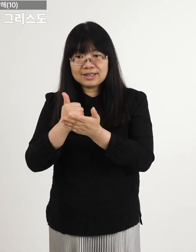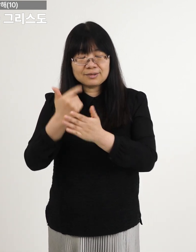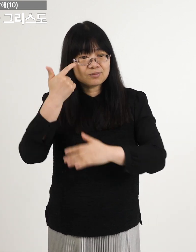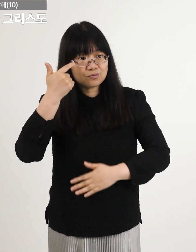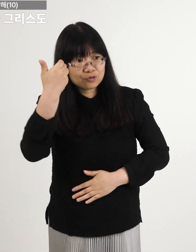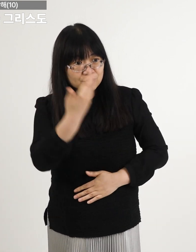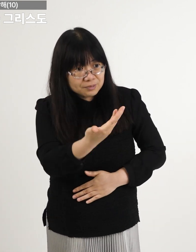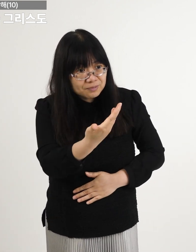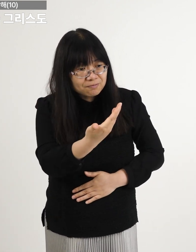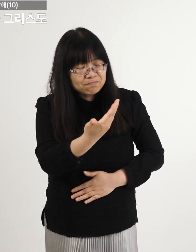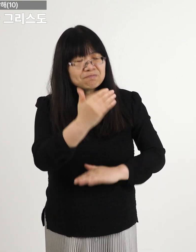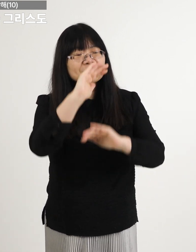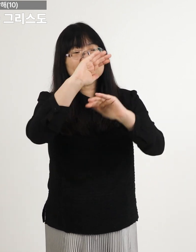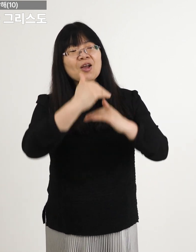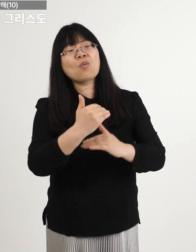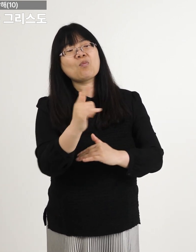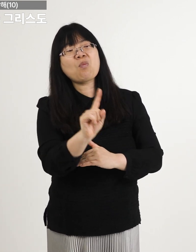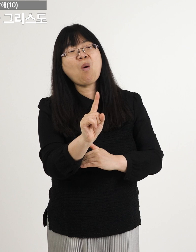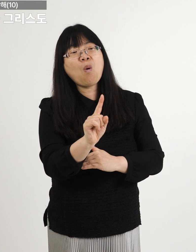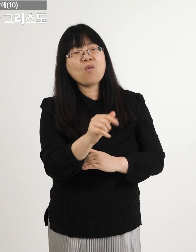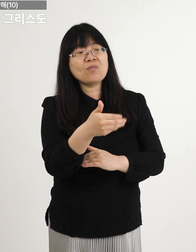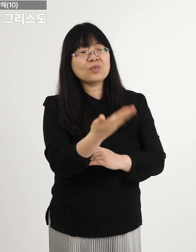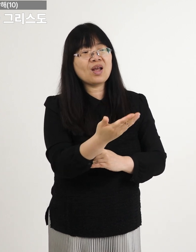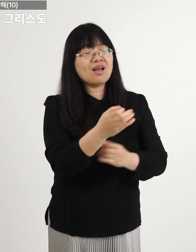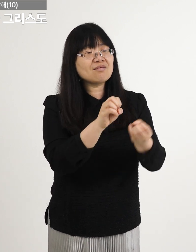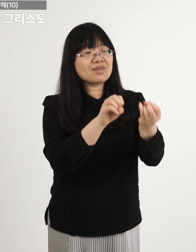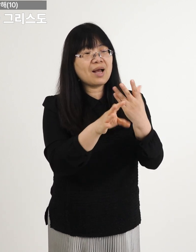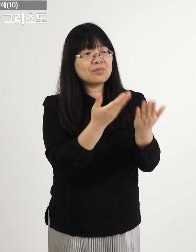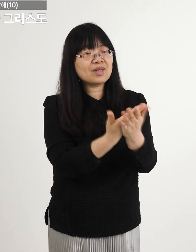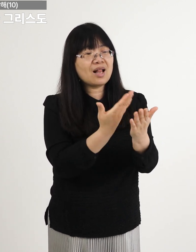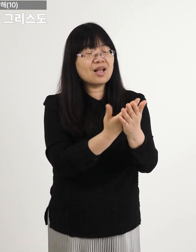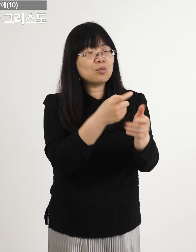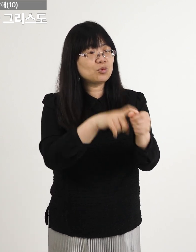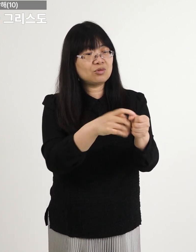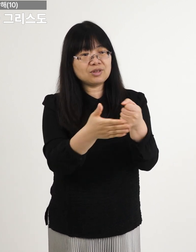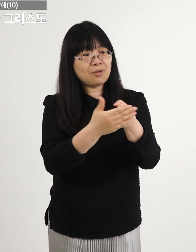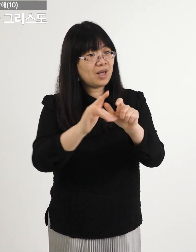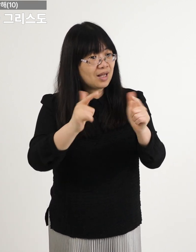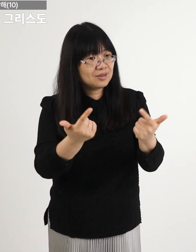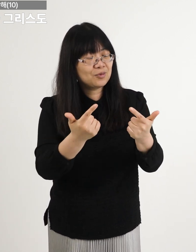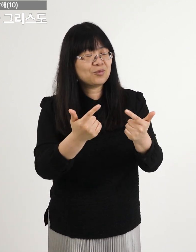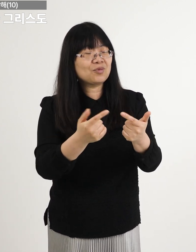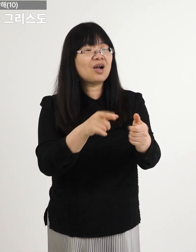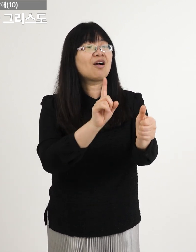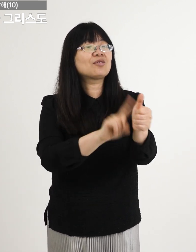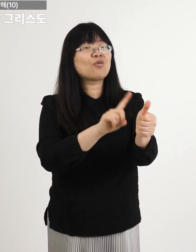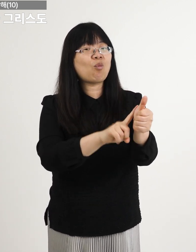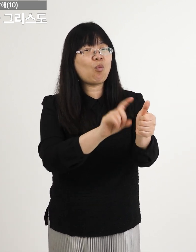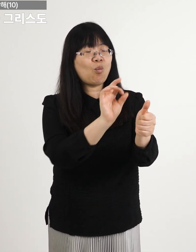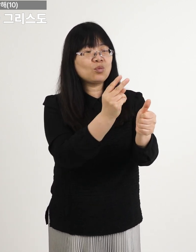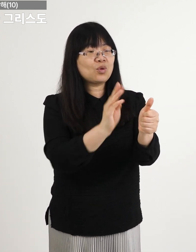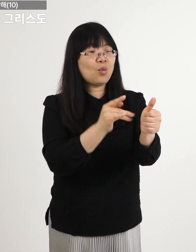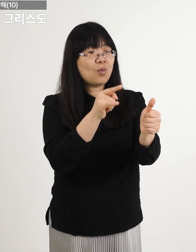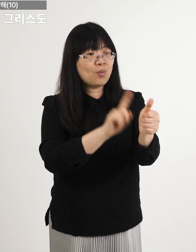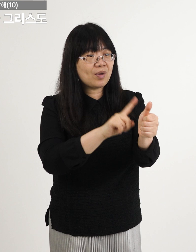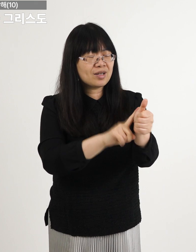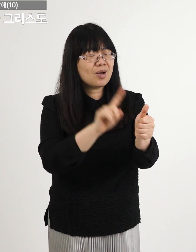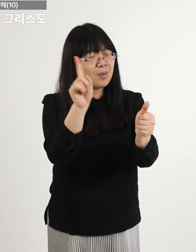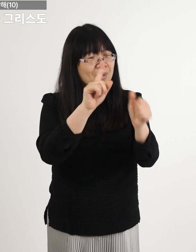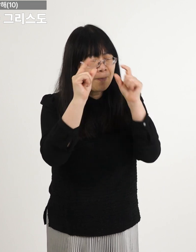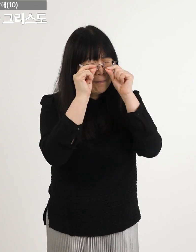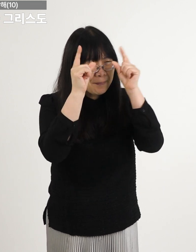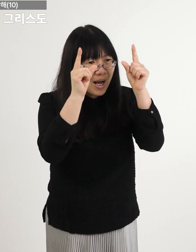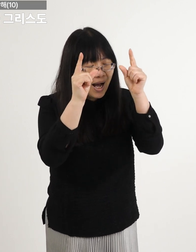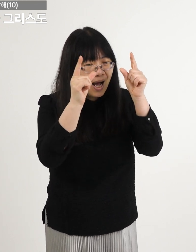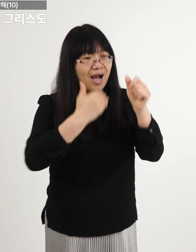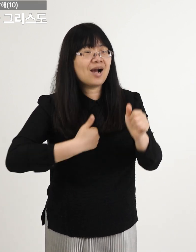질문은 너에게 답을 요구하는 것이 아니라 너에게 뭔가를 열어주고